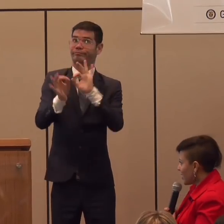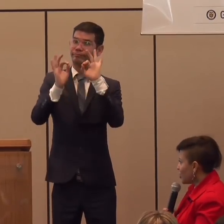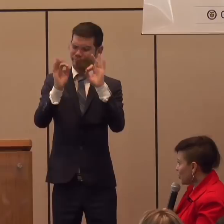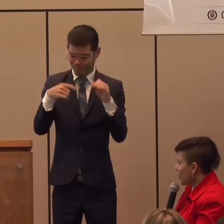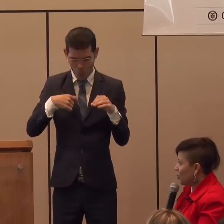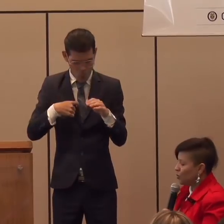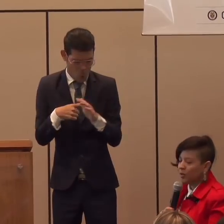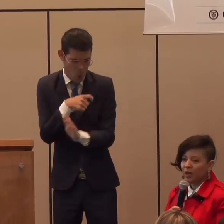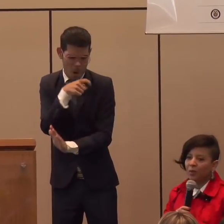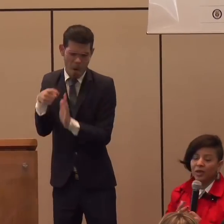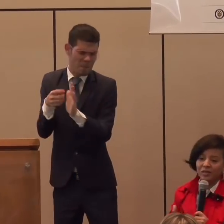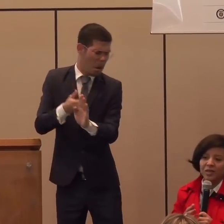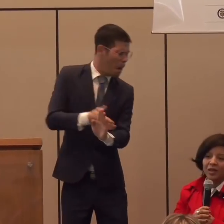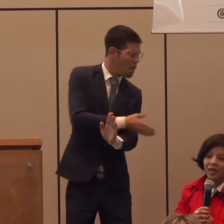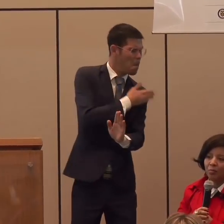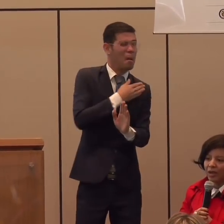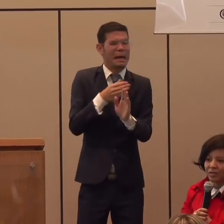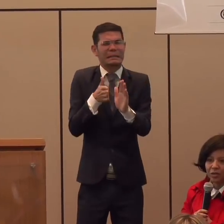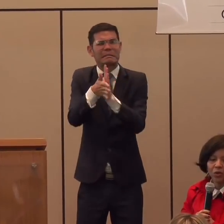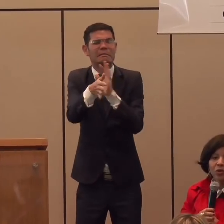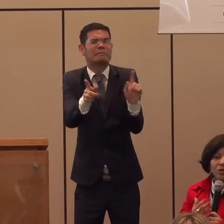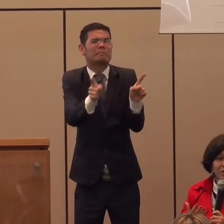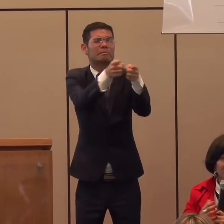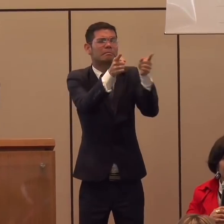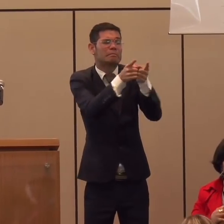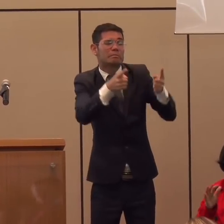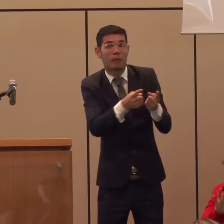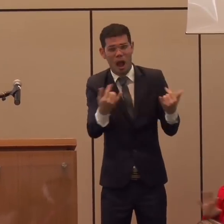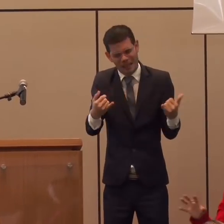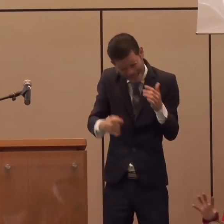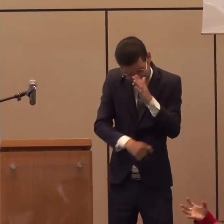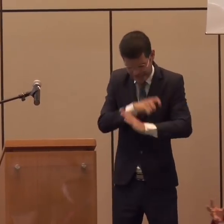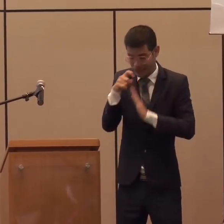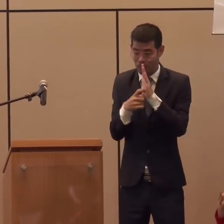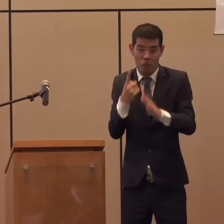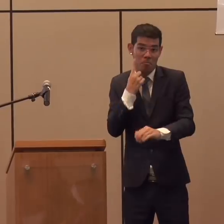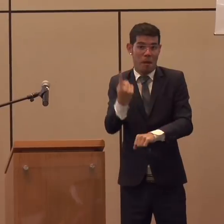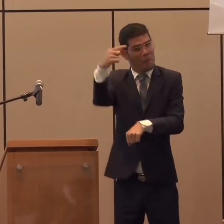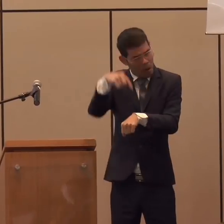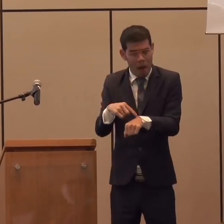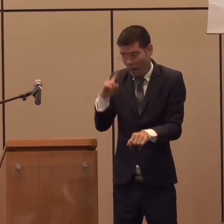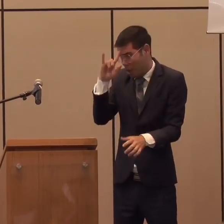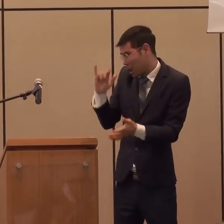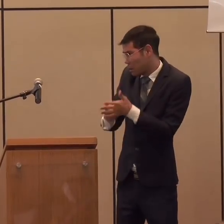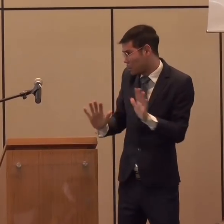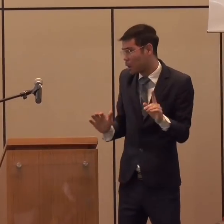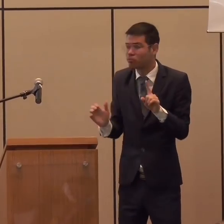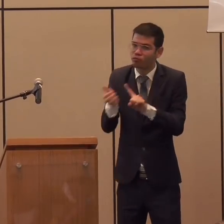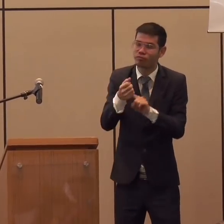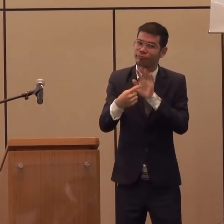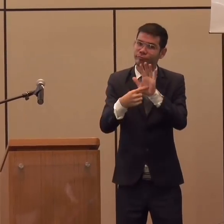completo creo que se ha hecho por primera vez para el sector donde se identifica la oferta que tiene